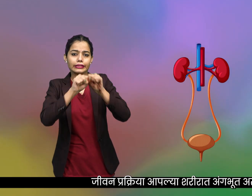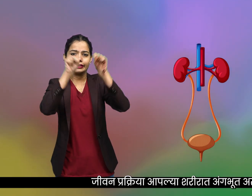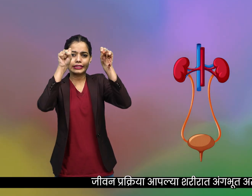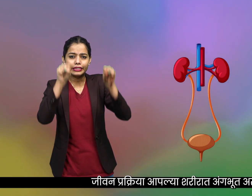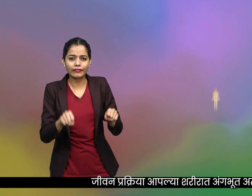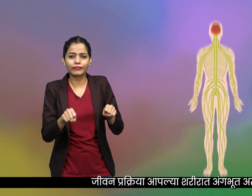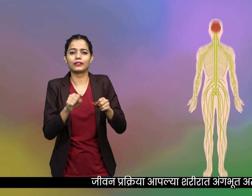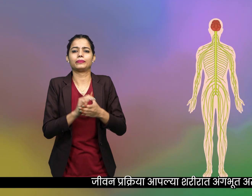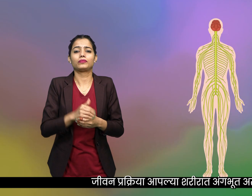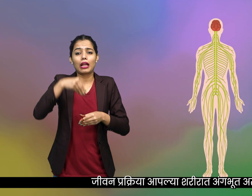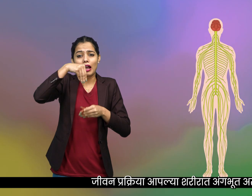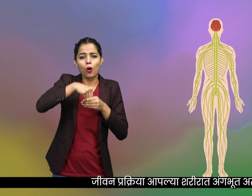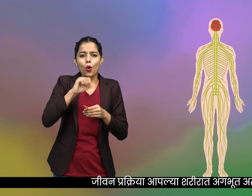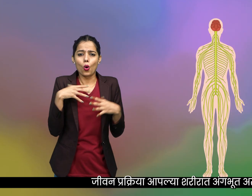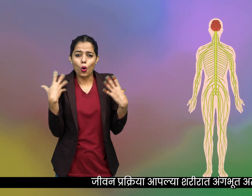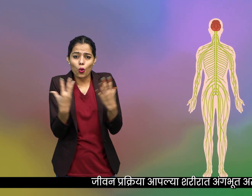असतात.